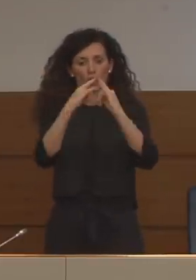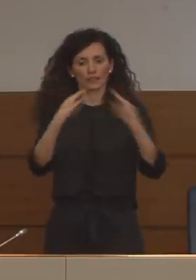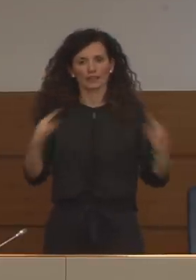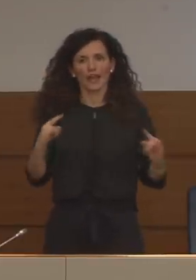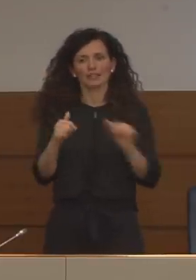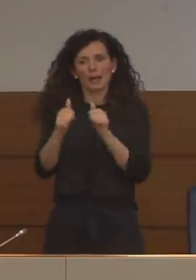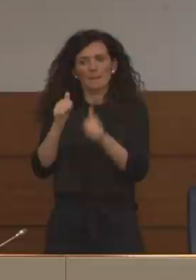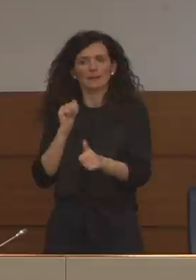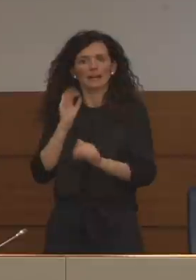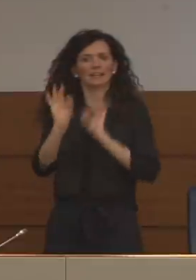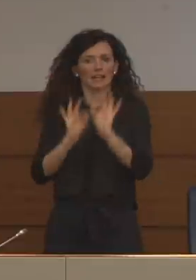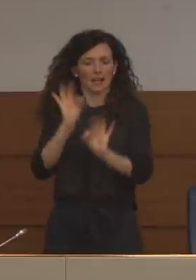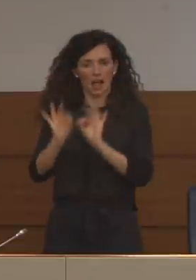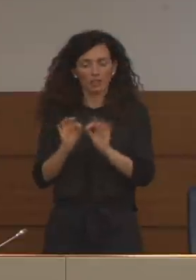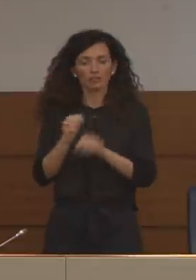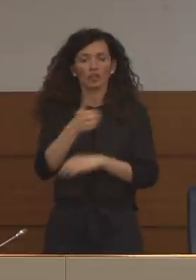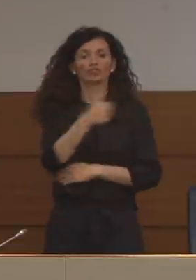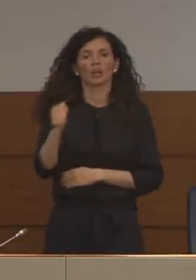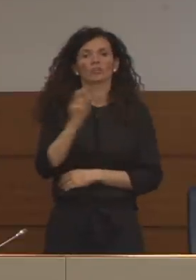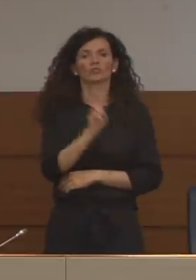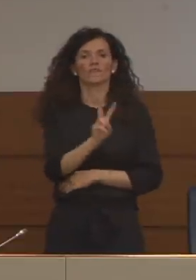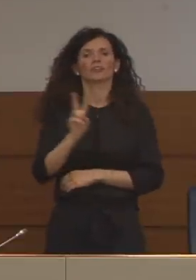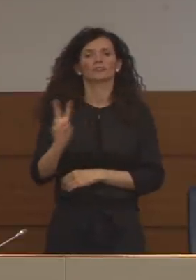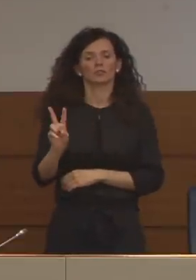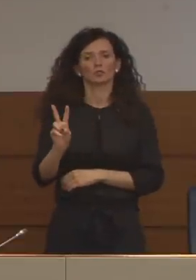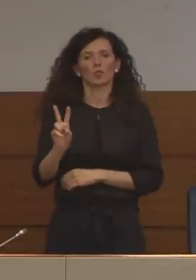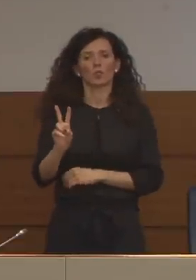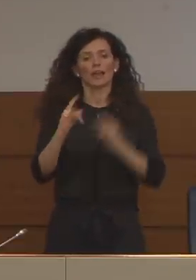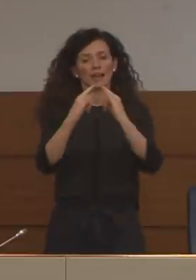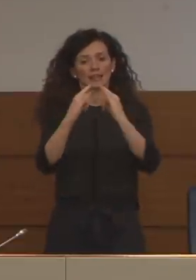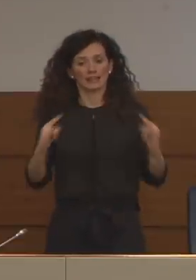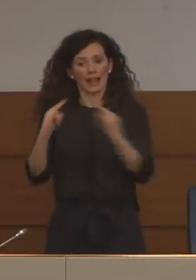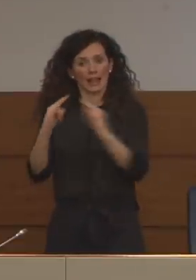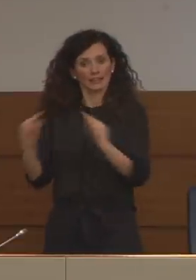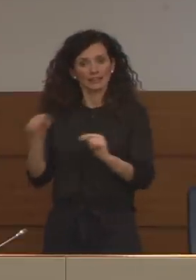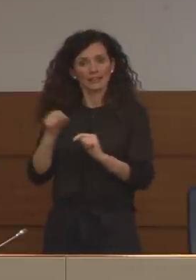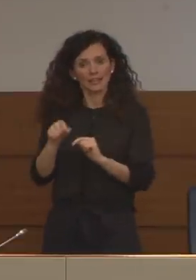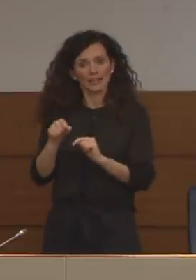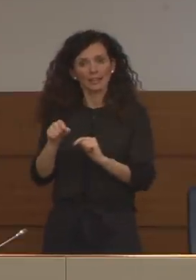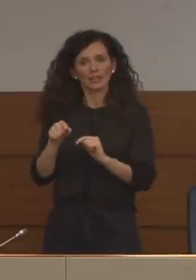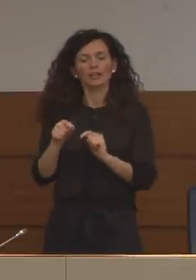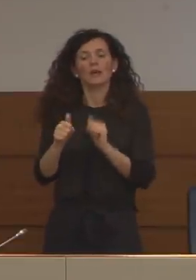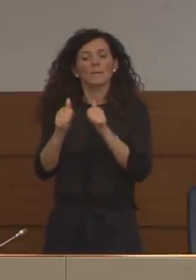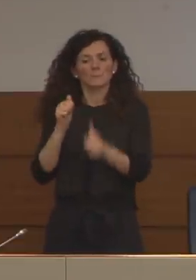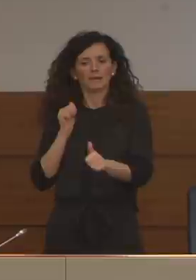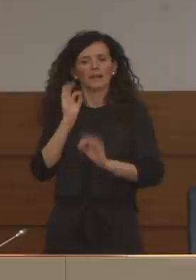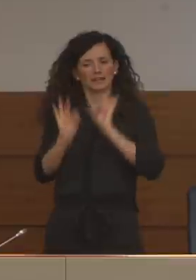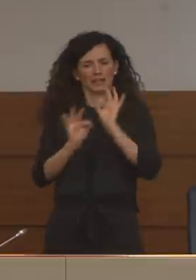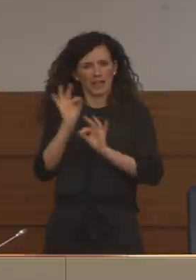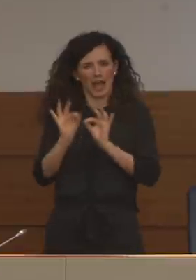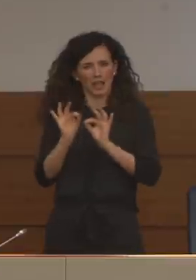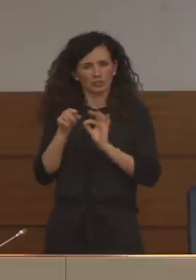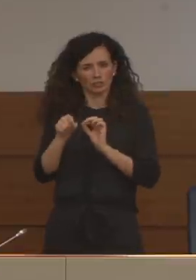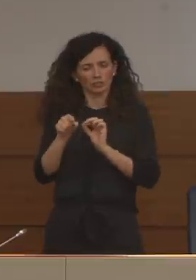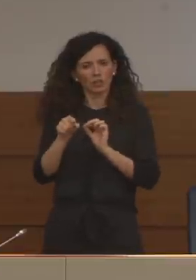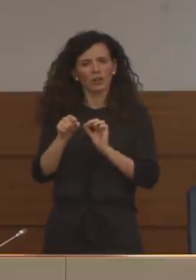e 122 tende preti e nel